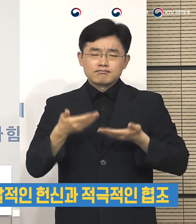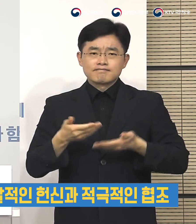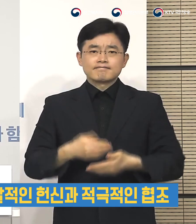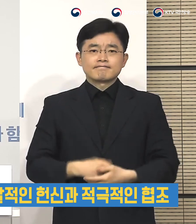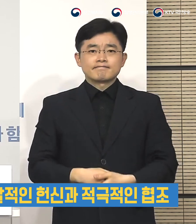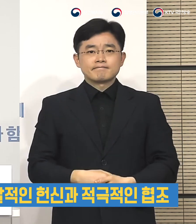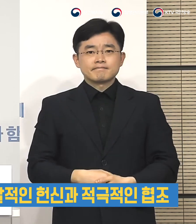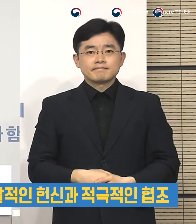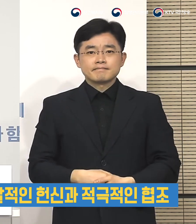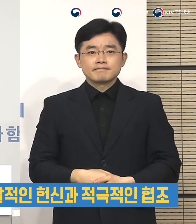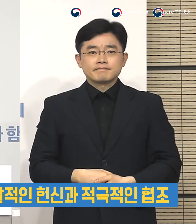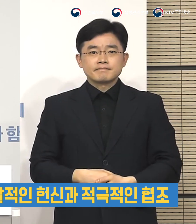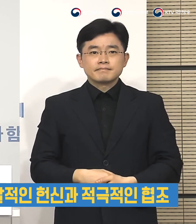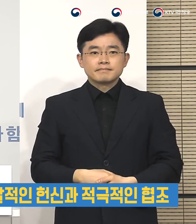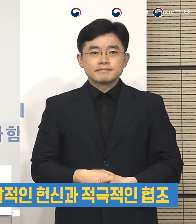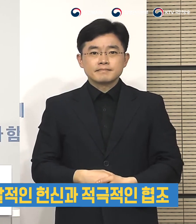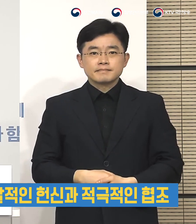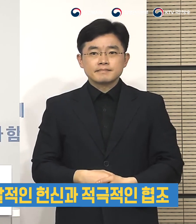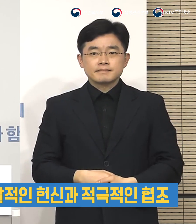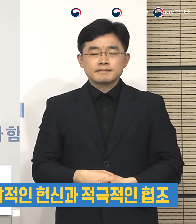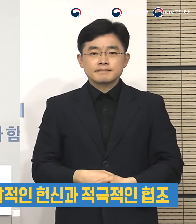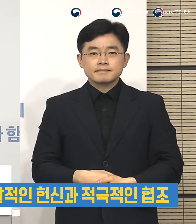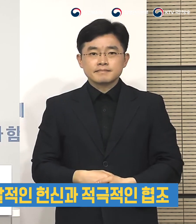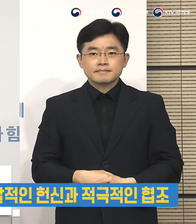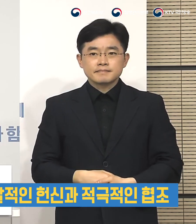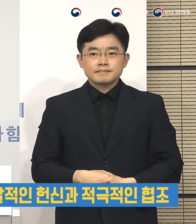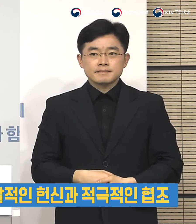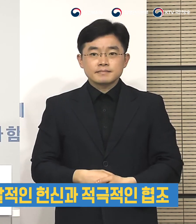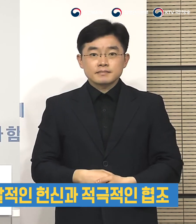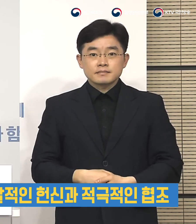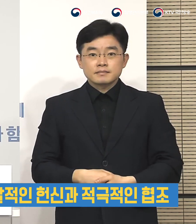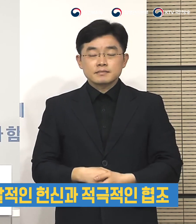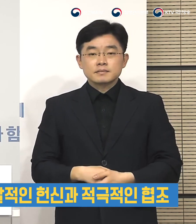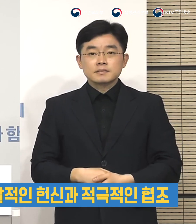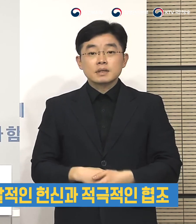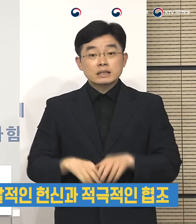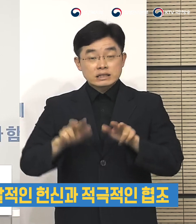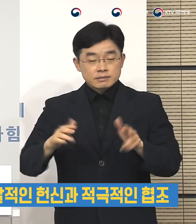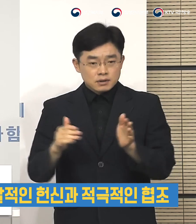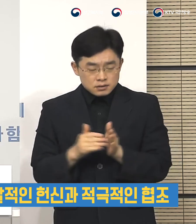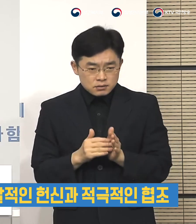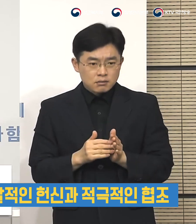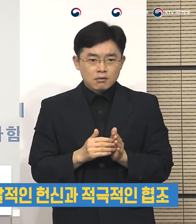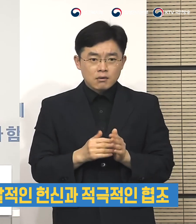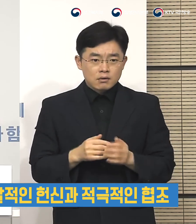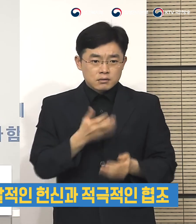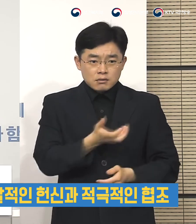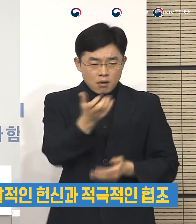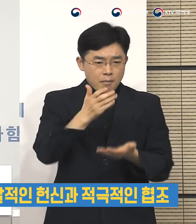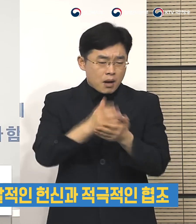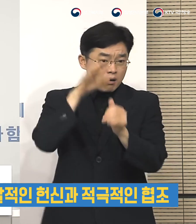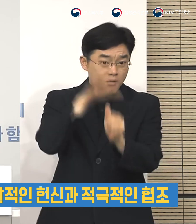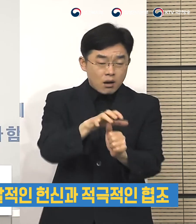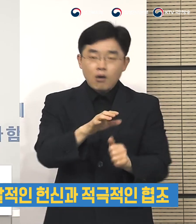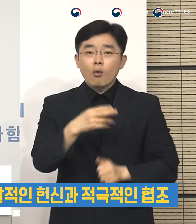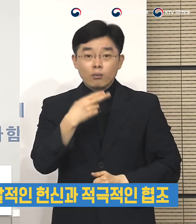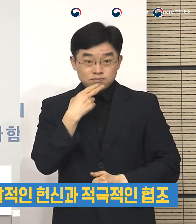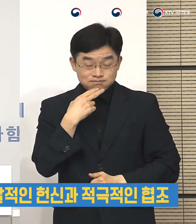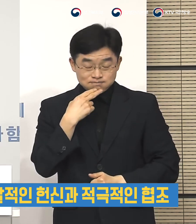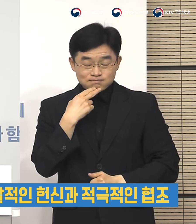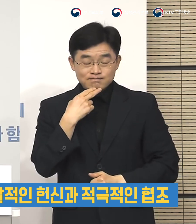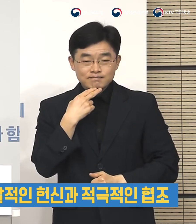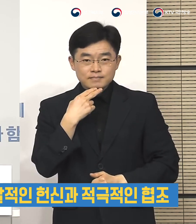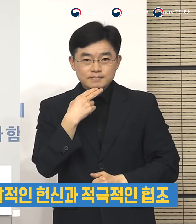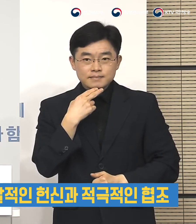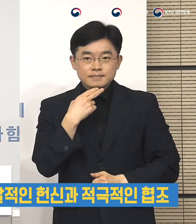아마 오늘까지도 강제적인 조치 없이 이 일상과 방역을 조화롭게 올 수